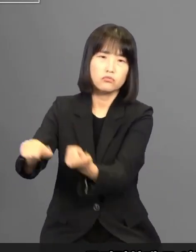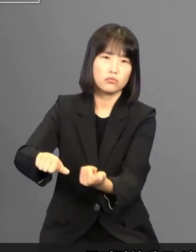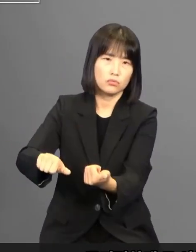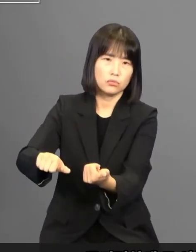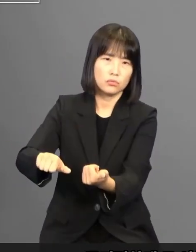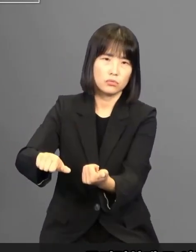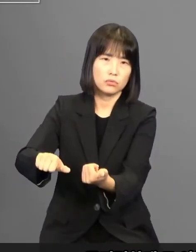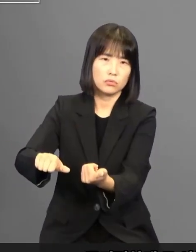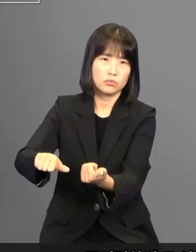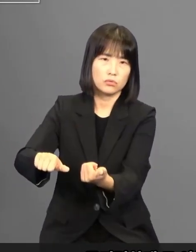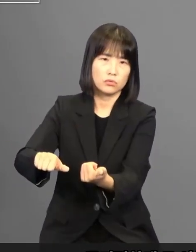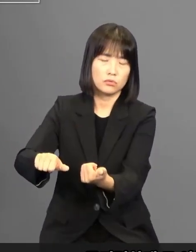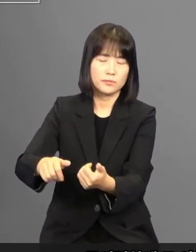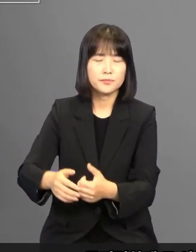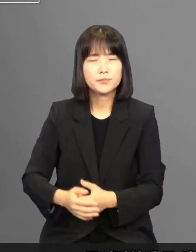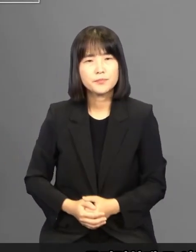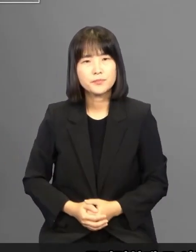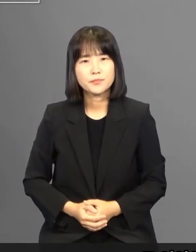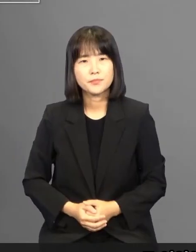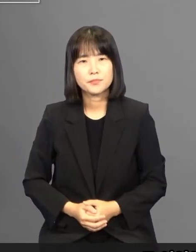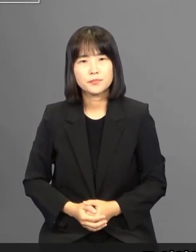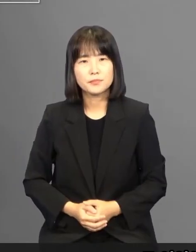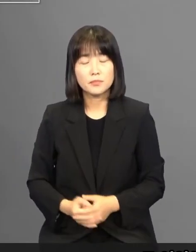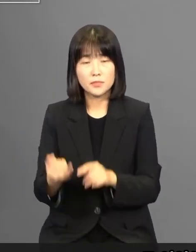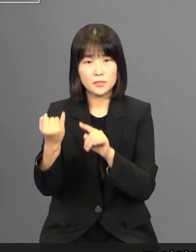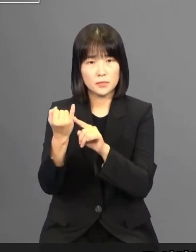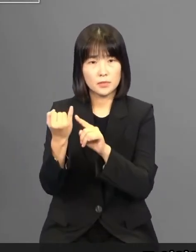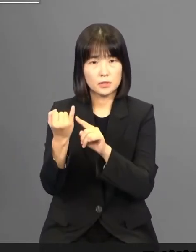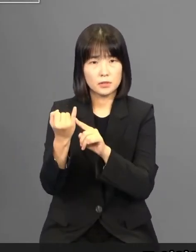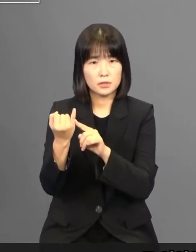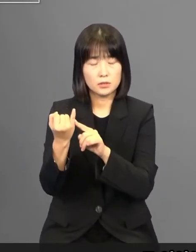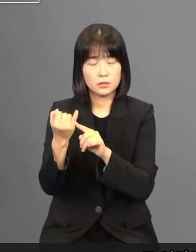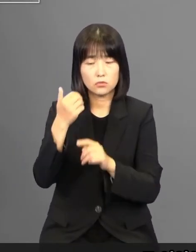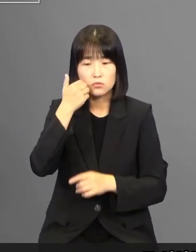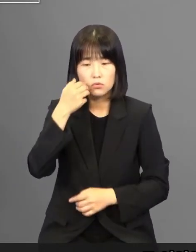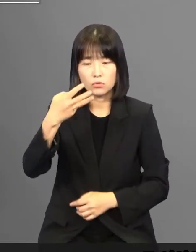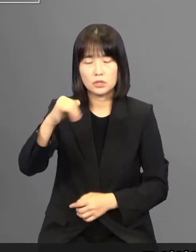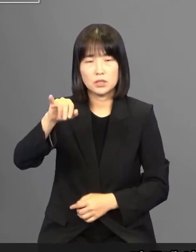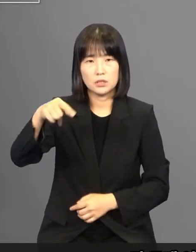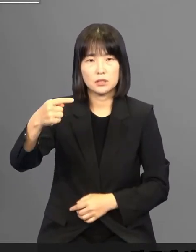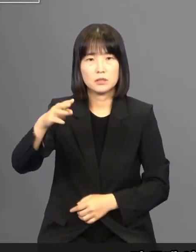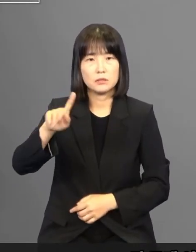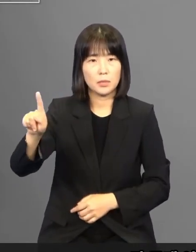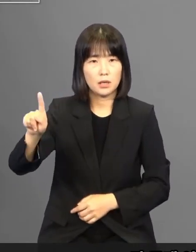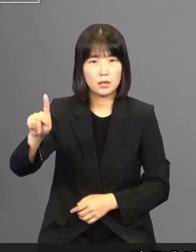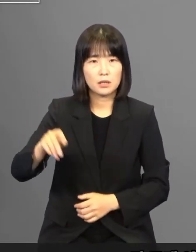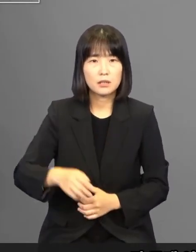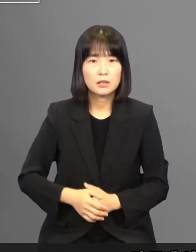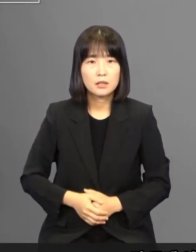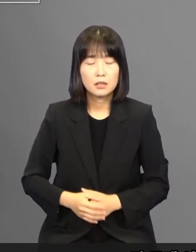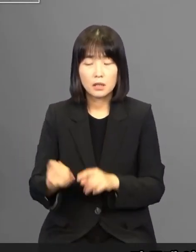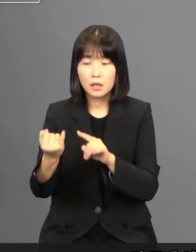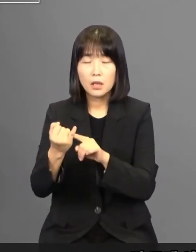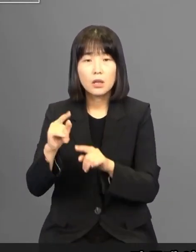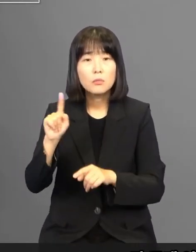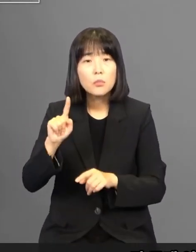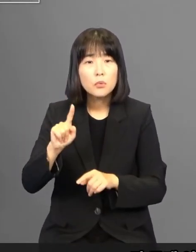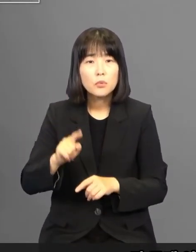무기력하게 그 아들을 내어줄 수밖에 없었던 그 여인이 이 리스바였어요. 자, 근데 이 리스바가 뭘